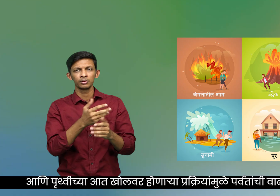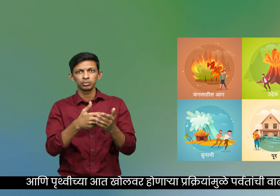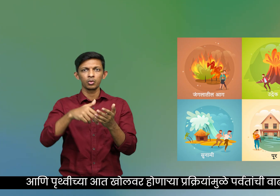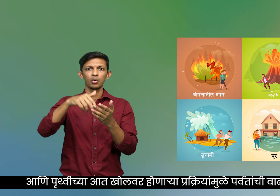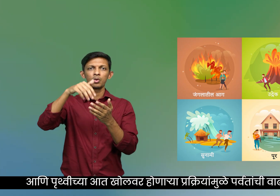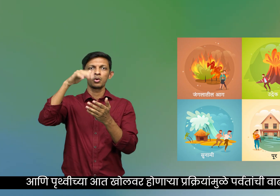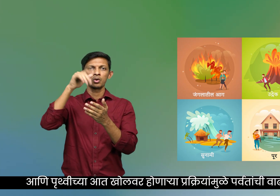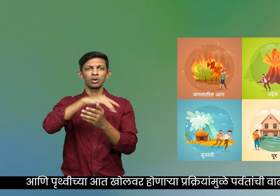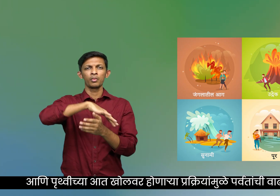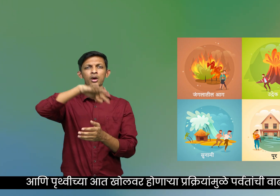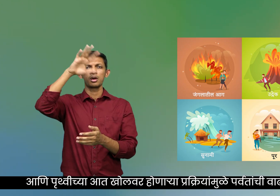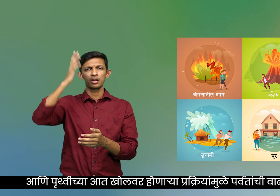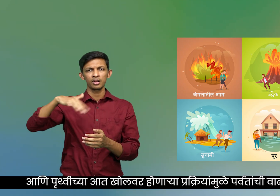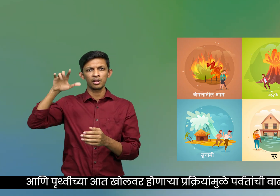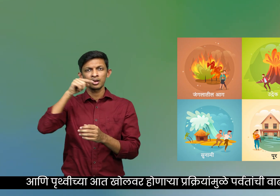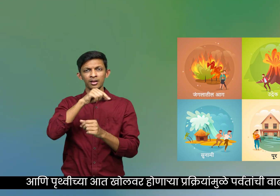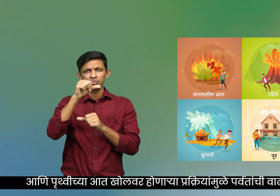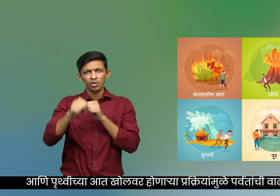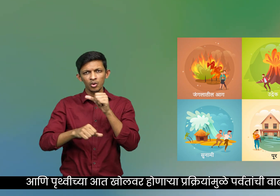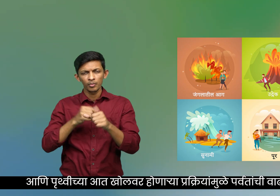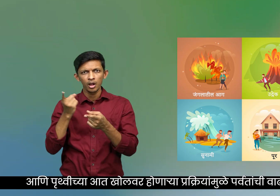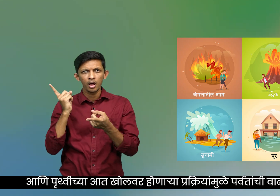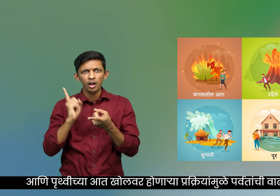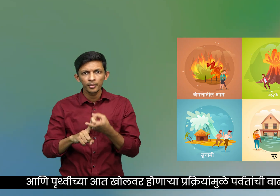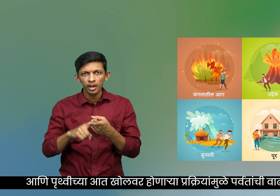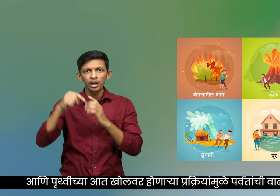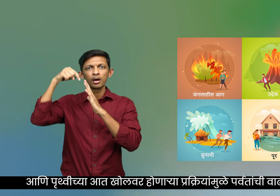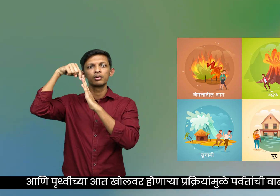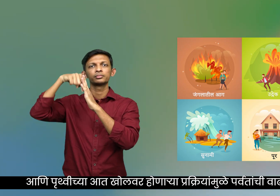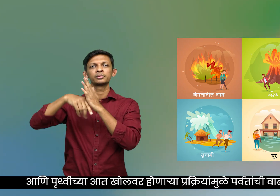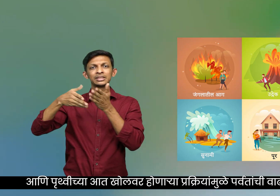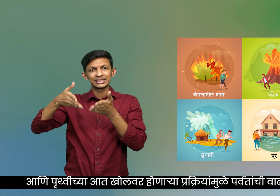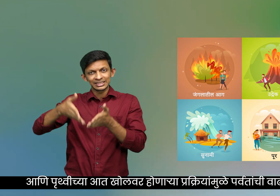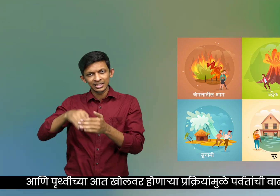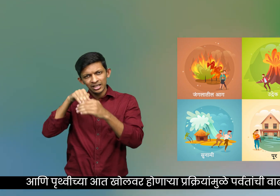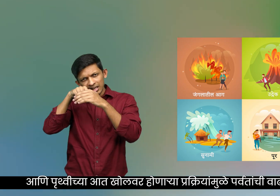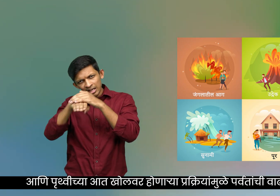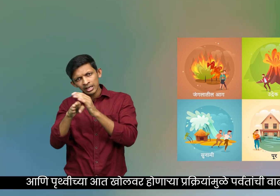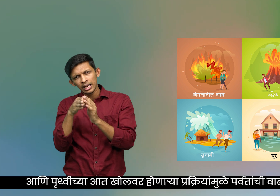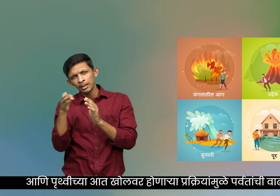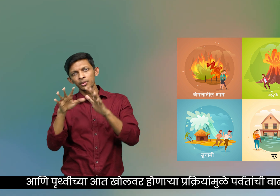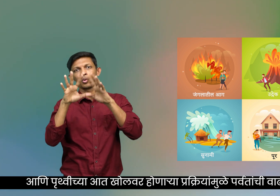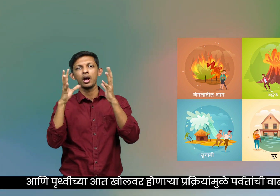आणि पृथ्वीच्या आत खोलवर होणाऱ्या प्रक्रियांमुळे पर्वतांची वाढ यामुळे बदलत आहे.